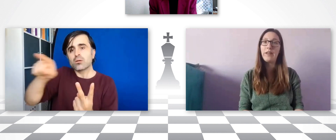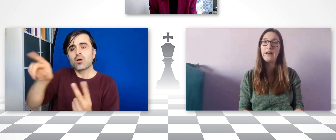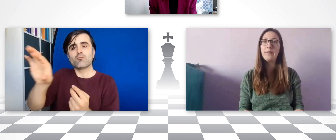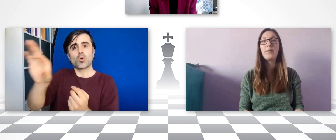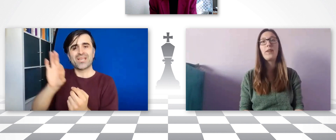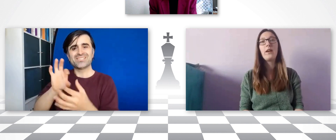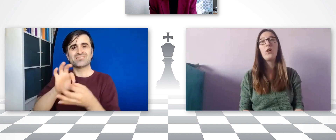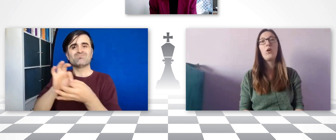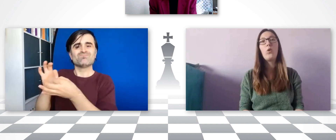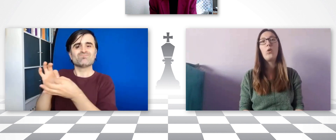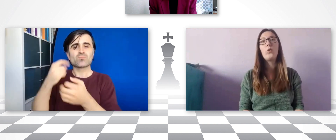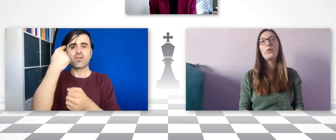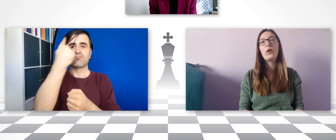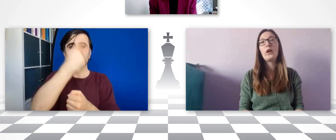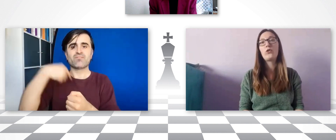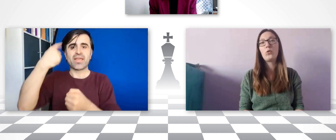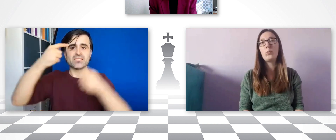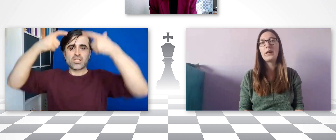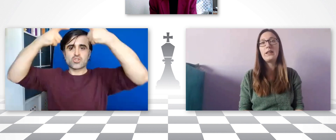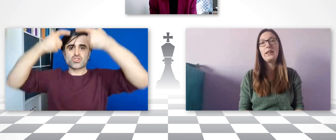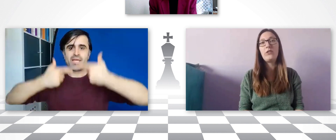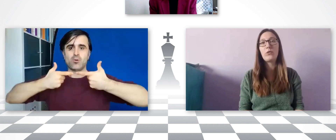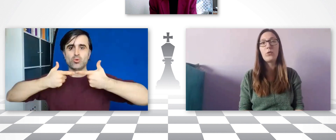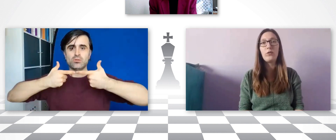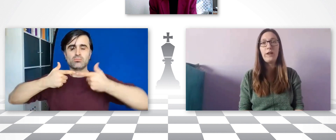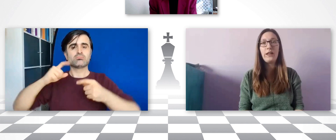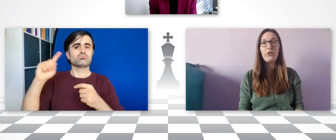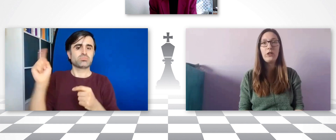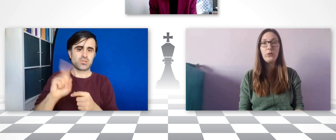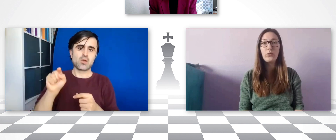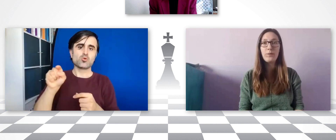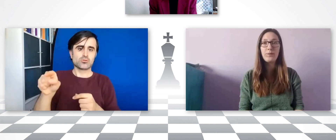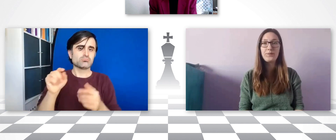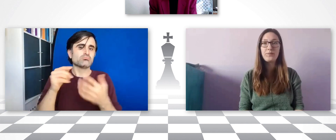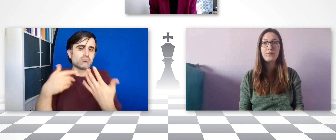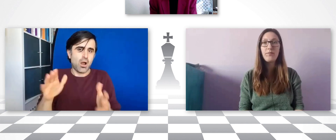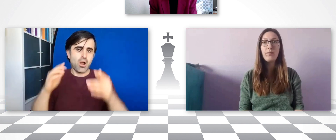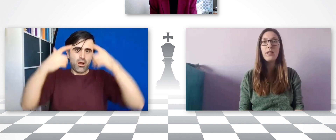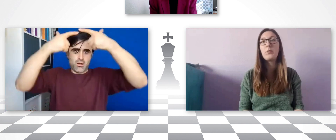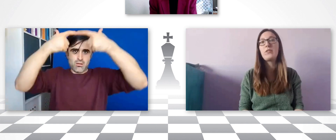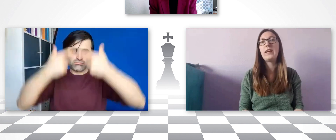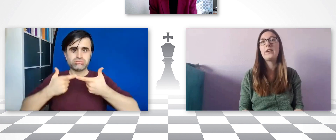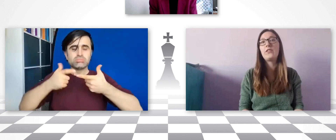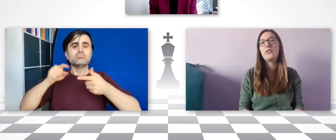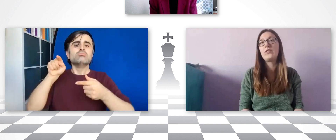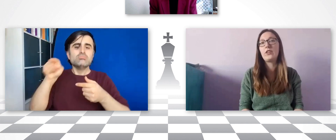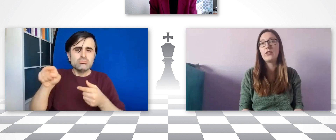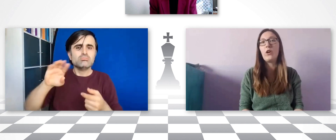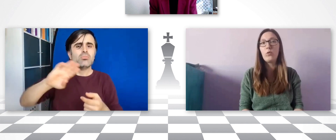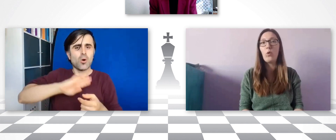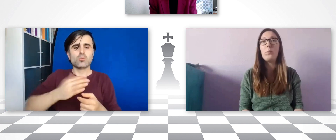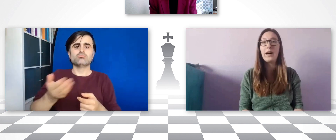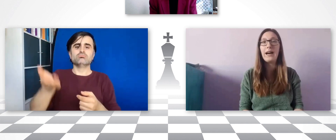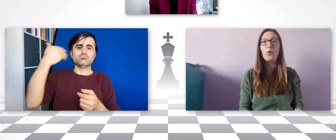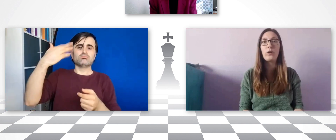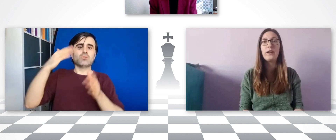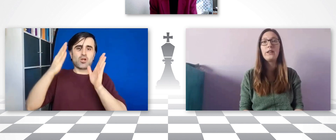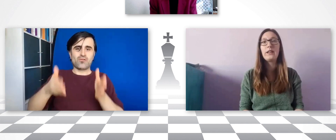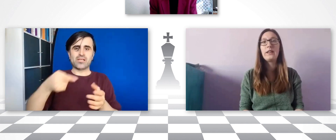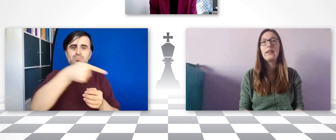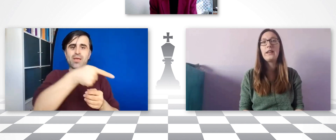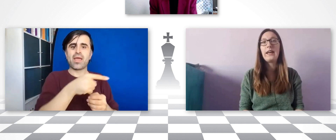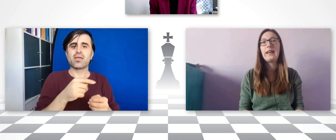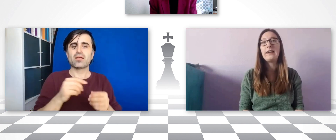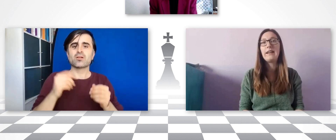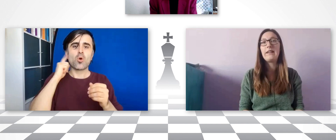je verder. Ja. Of sommigen die kiezen voor een face shield. Ja, precies. Dat betekent dat je dat gewoon op mag houden. Ja,